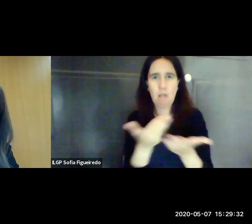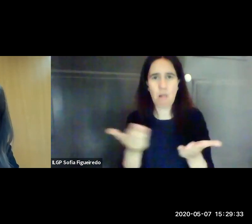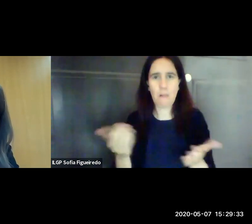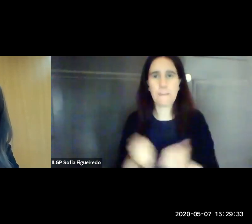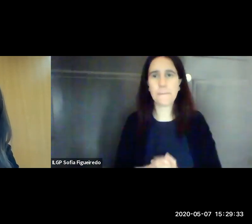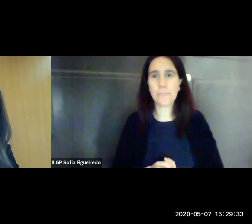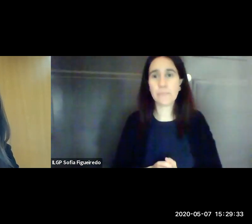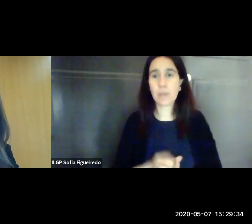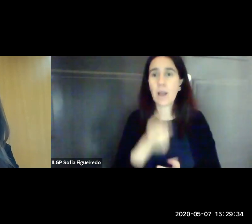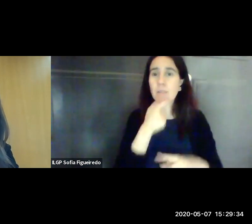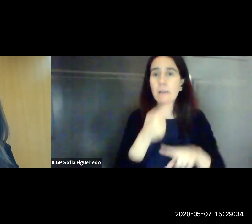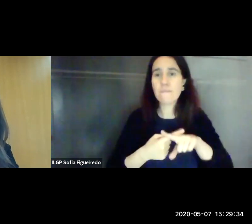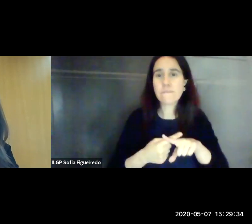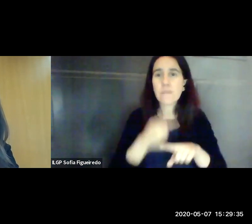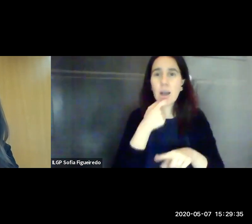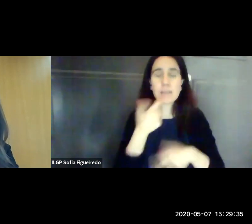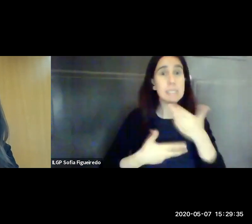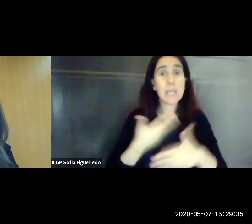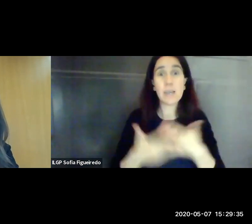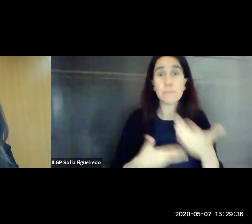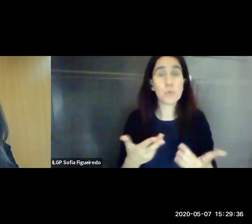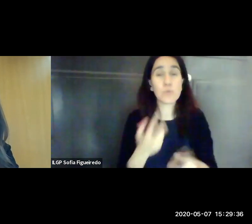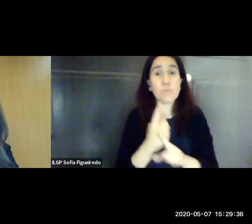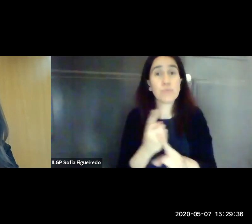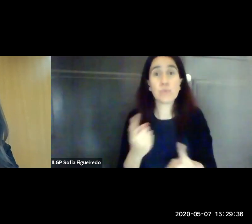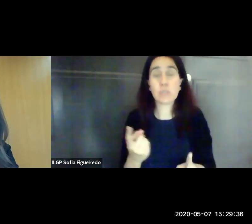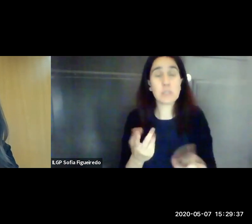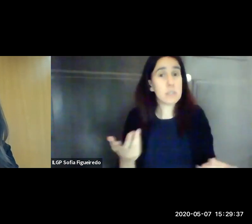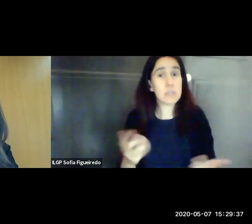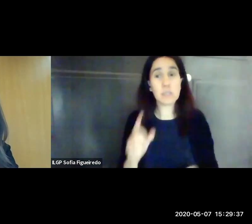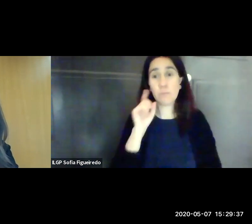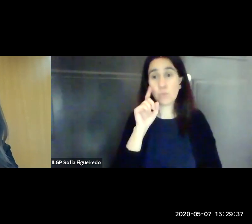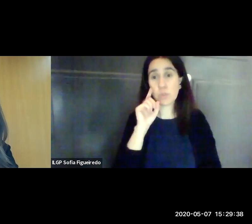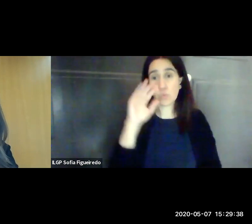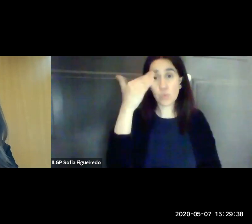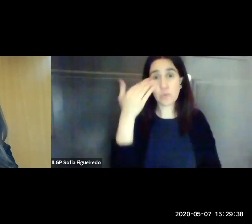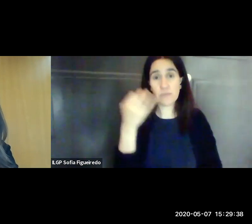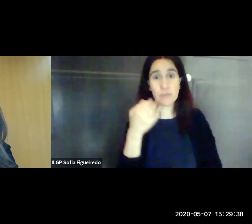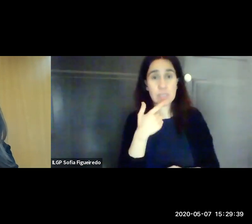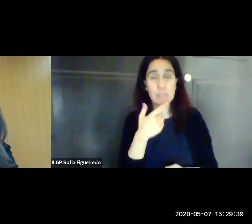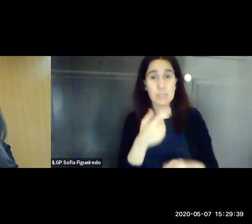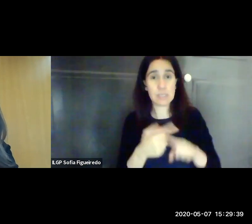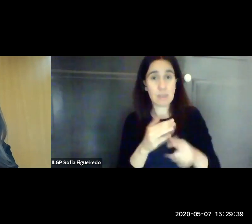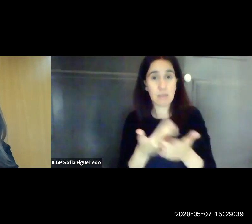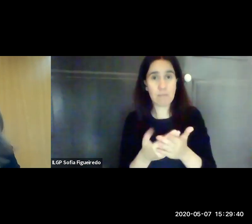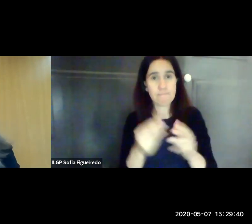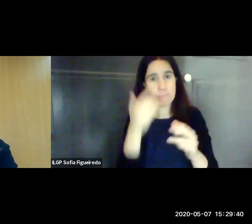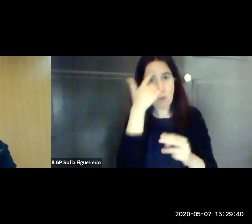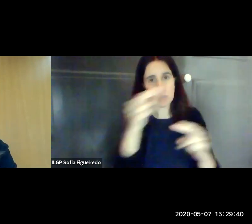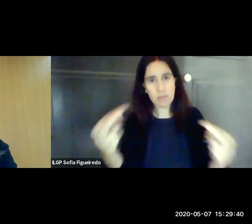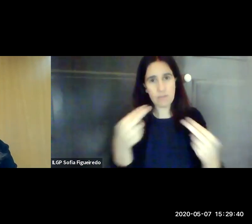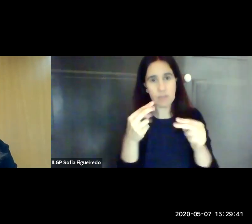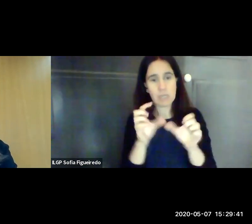que ser apelativa, tem que ser dinâmica, porque é importante criarmos a necessidade das pessoas consultarem a intranet, porque